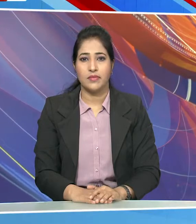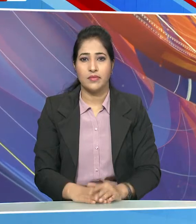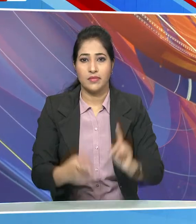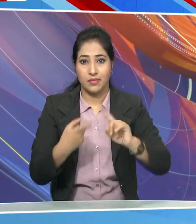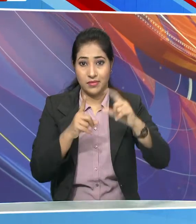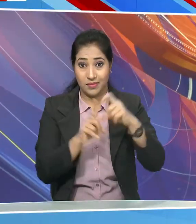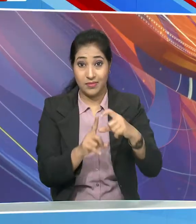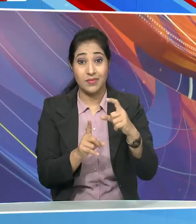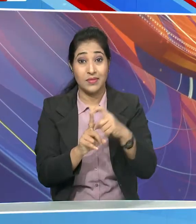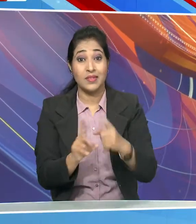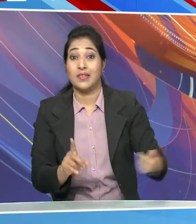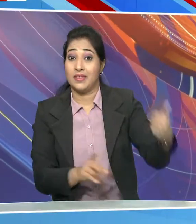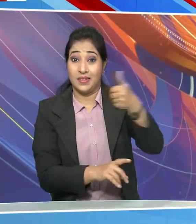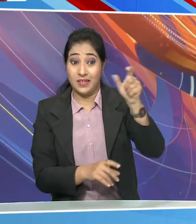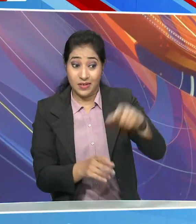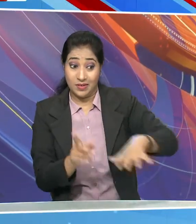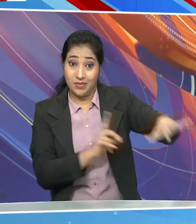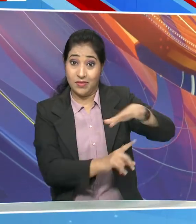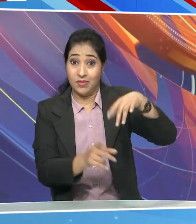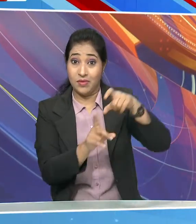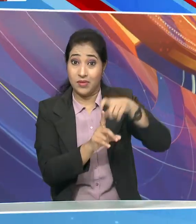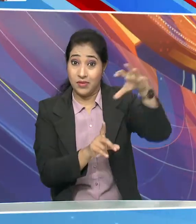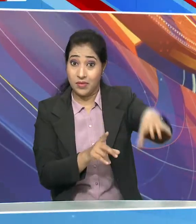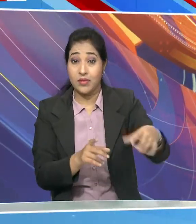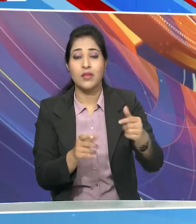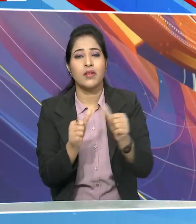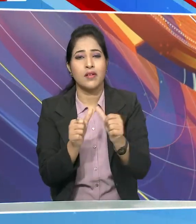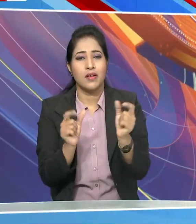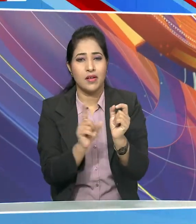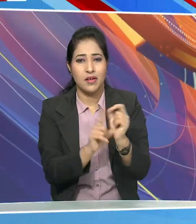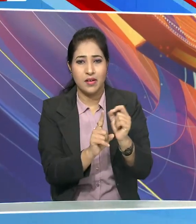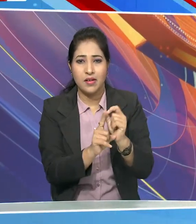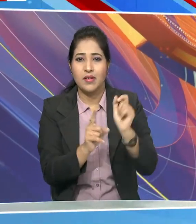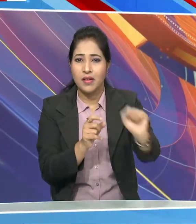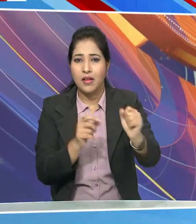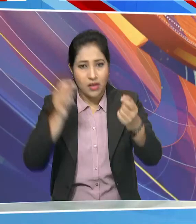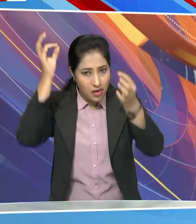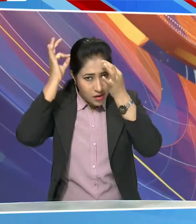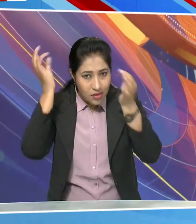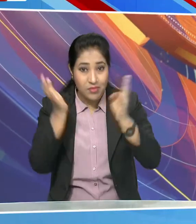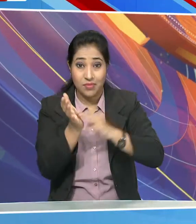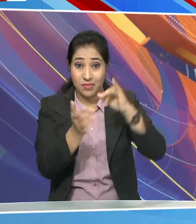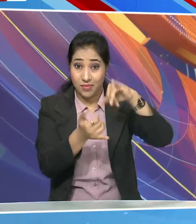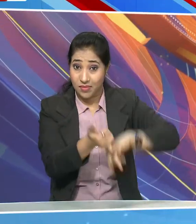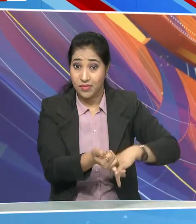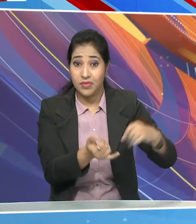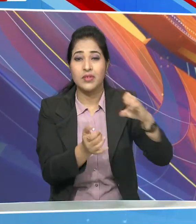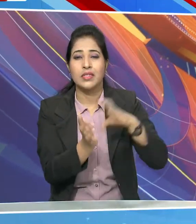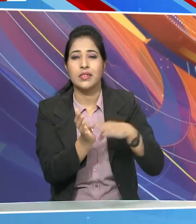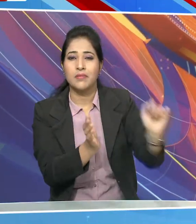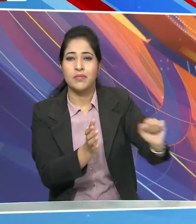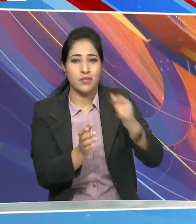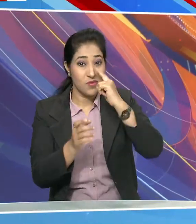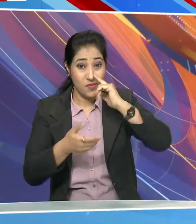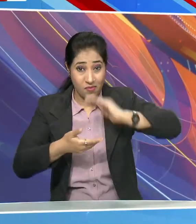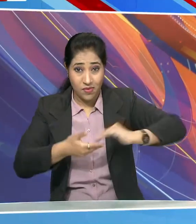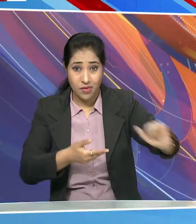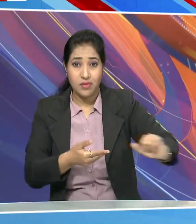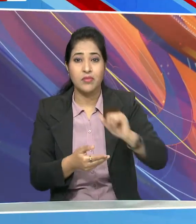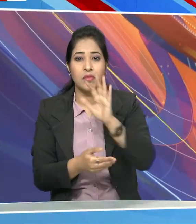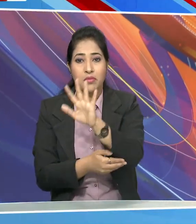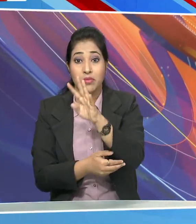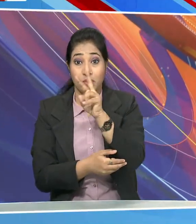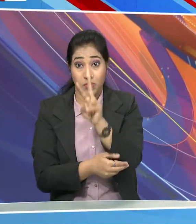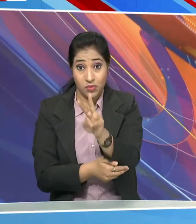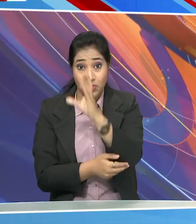प्रवर्तन निदेशालय नहीं आम आदमी पार्टी के नेता और दिल्ली के पूर्व उपमुख्यमंत्री मनीष सिसोदिया उनकी पत्नी और अन्य की 52 करोड़